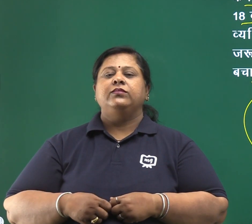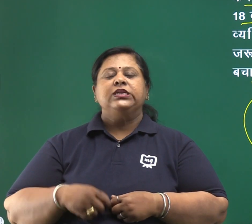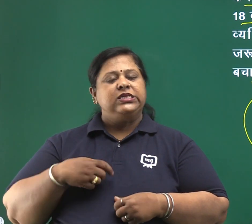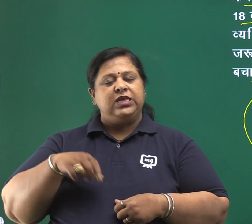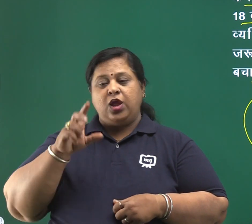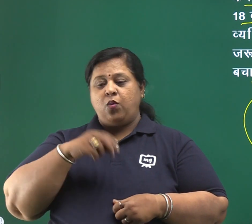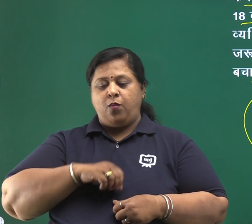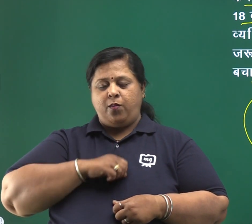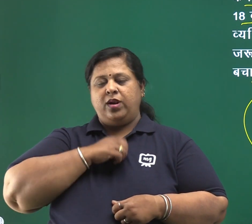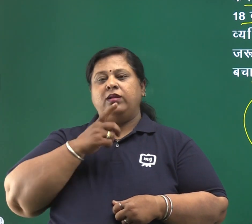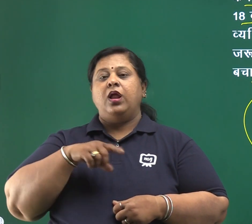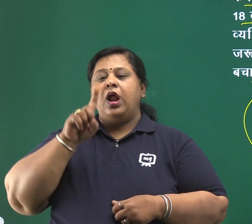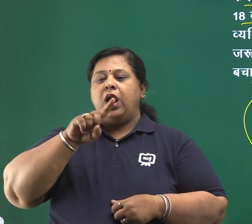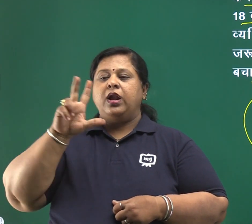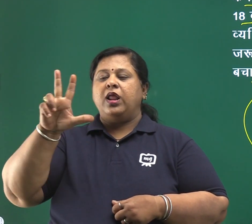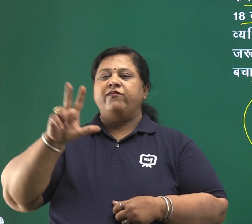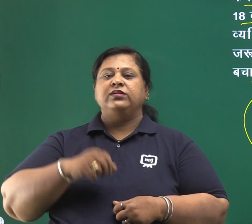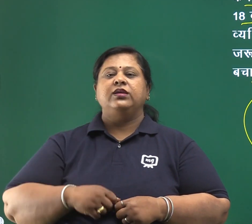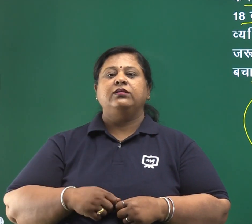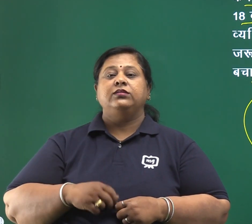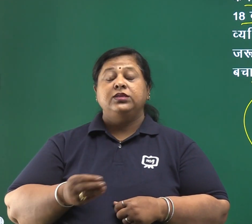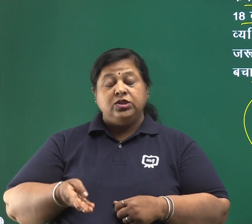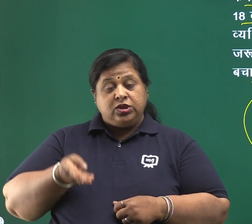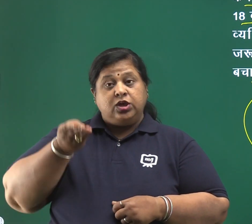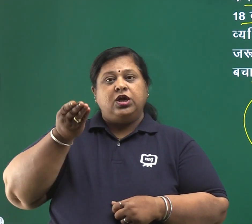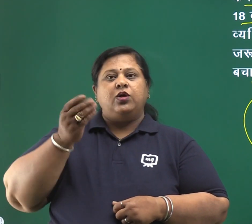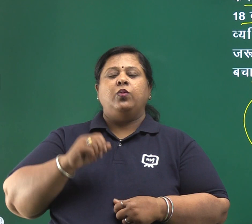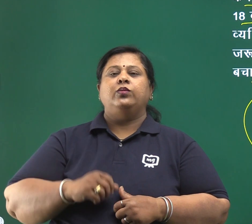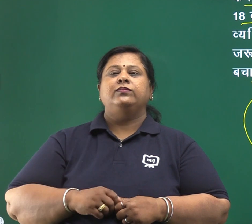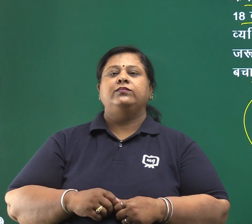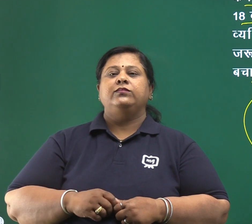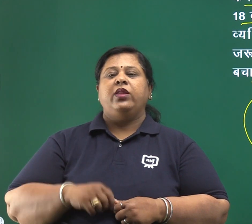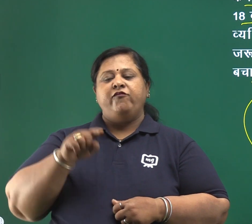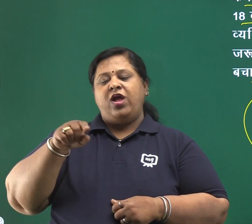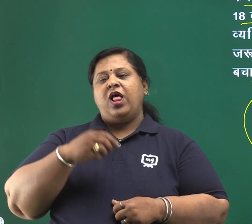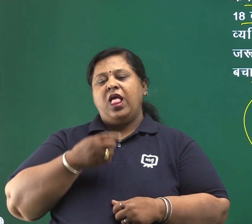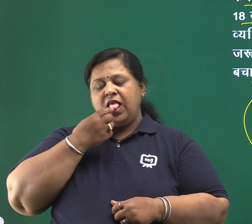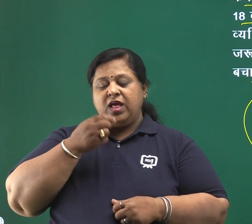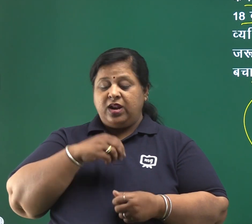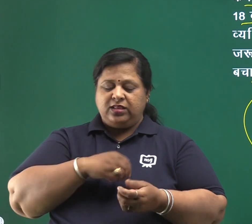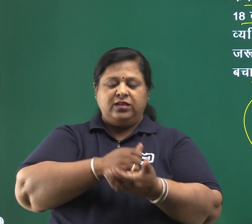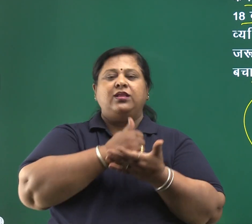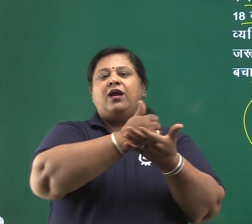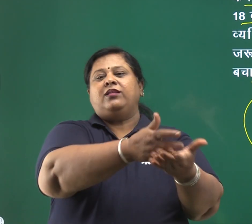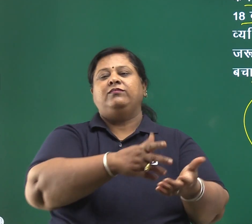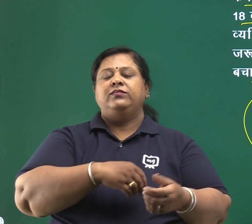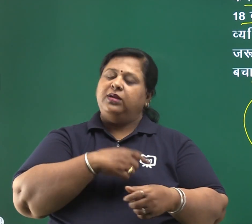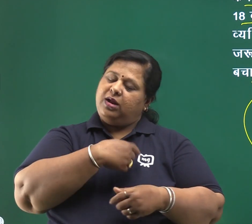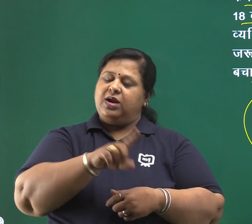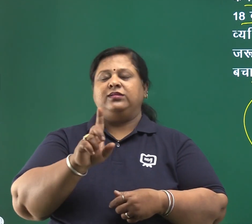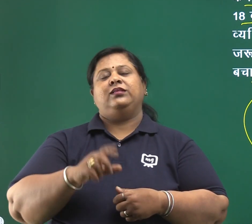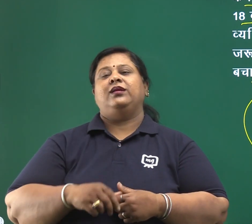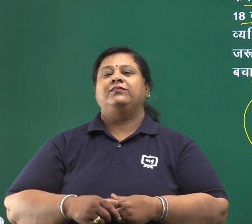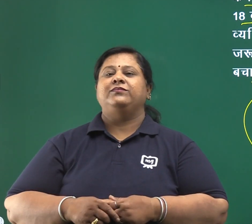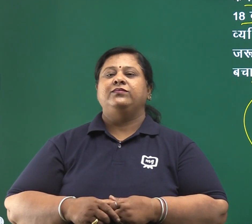जिसकी उम्र 18 वर्ष से अधिक हो, वह रक्तदान कर सकता